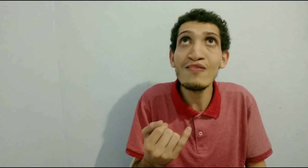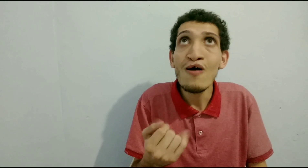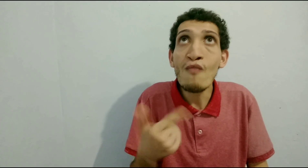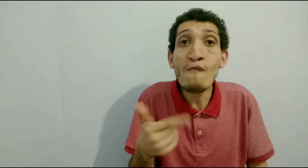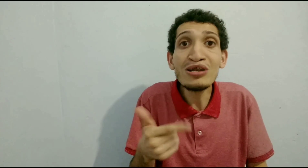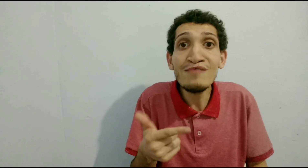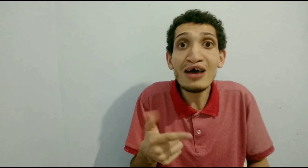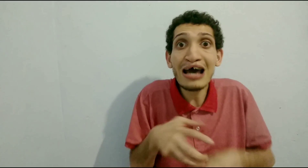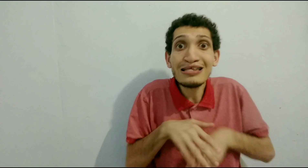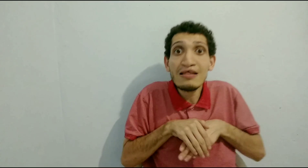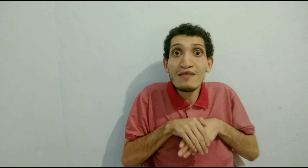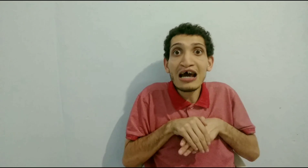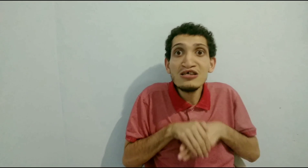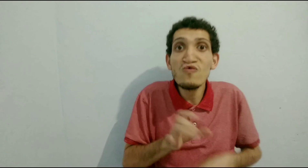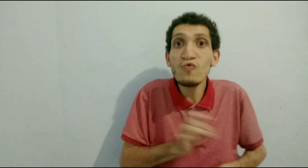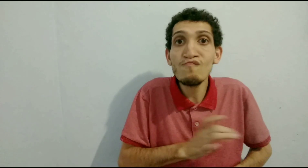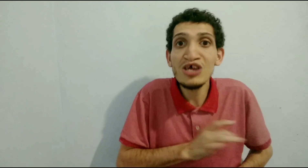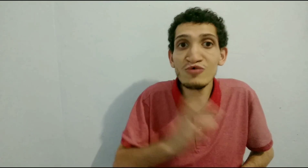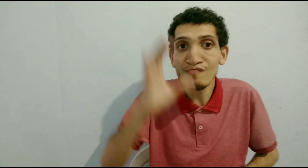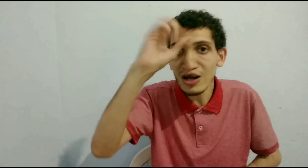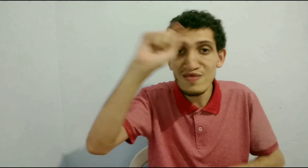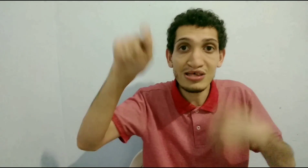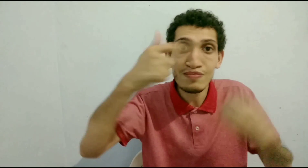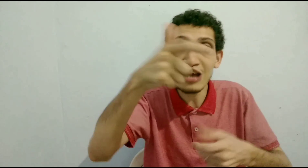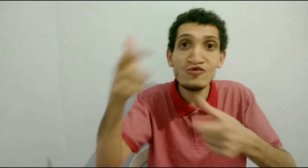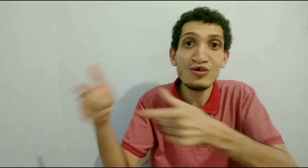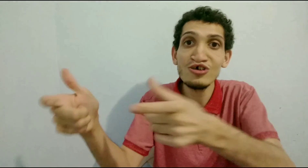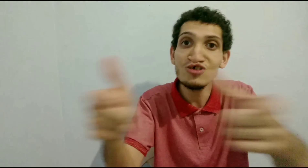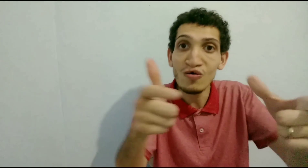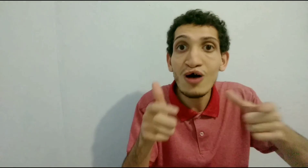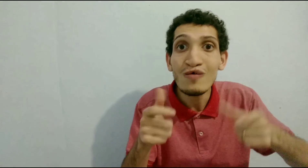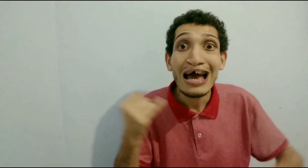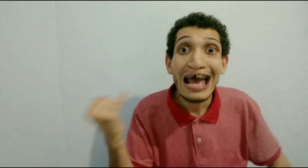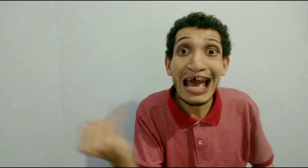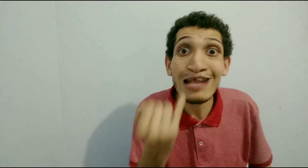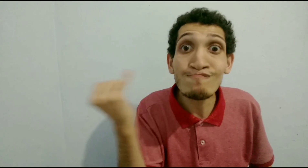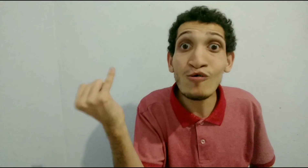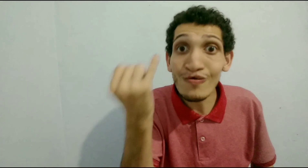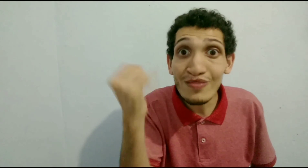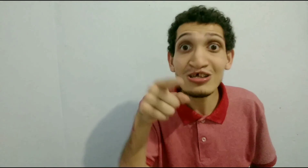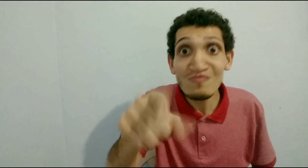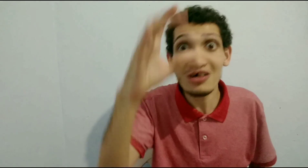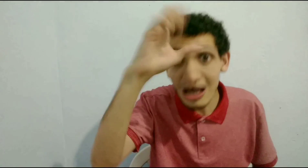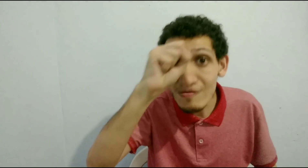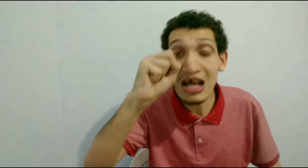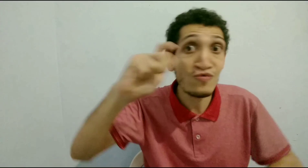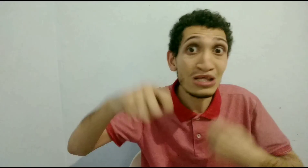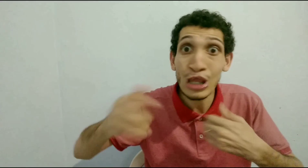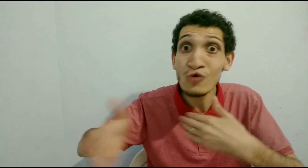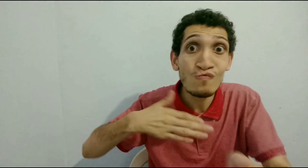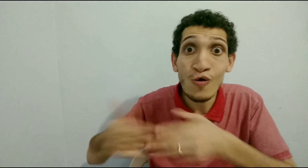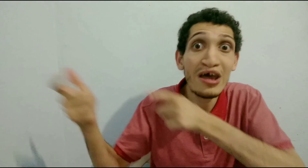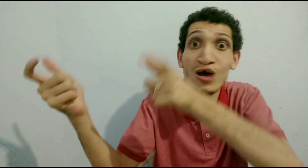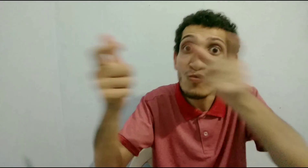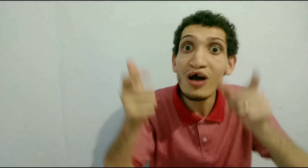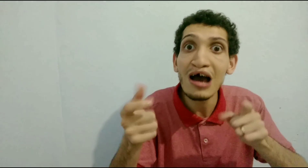não é assim, traindo o leio de aprender sinais de outra região, não. É importante que você aprenda o sinal de qualquer lugar,